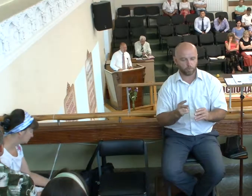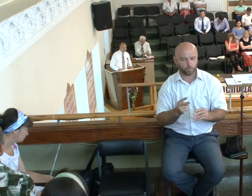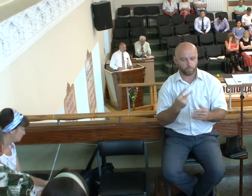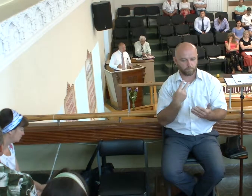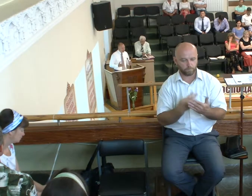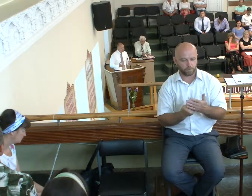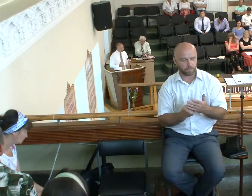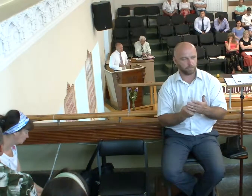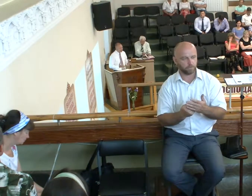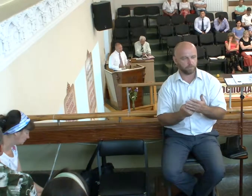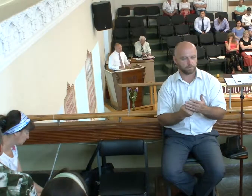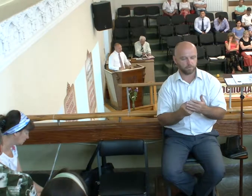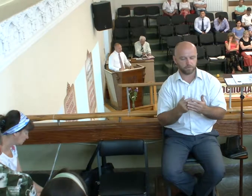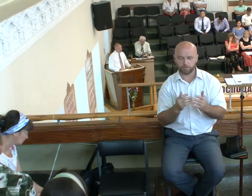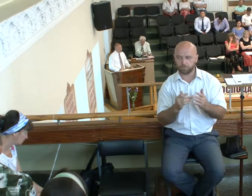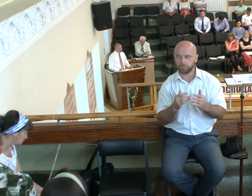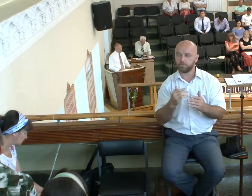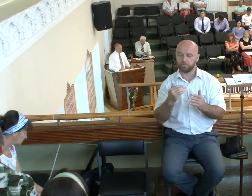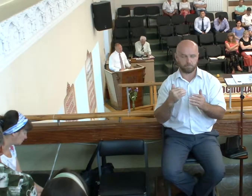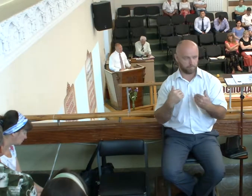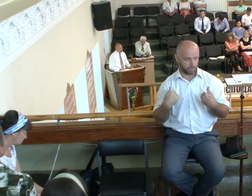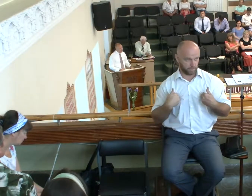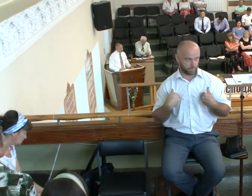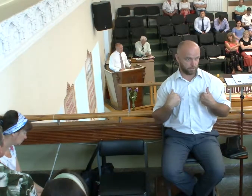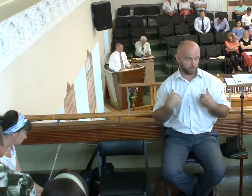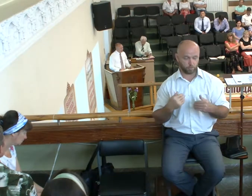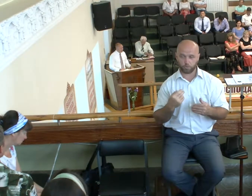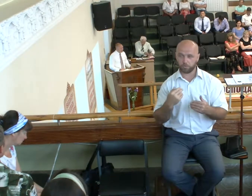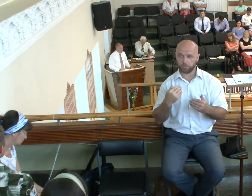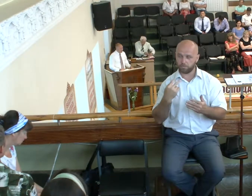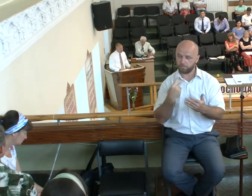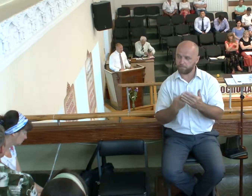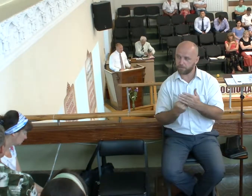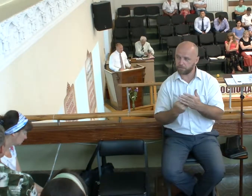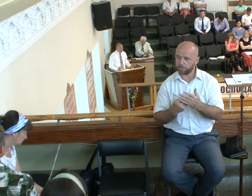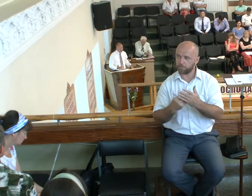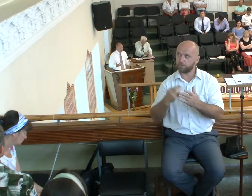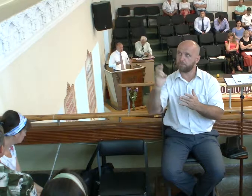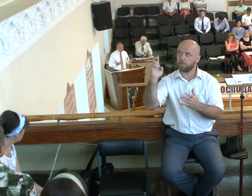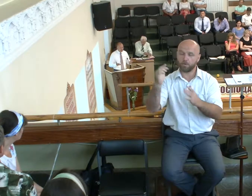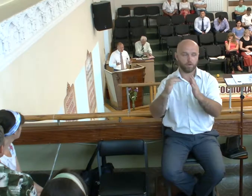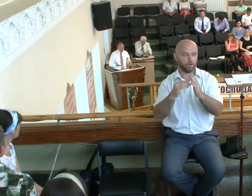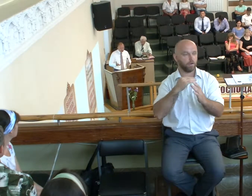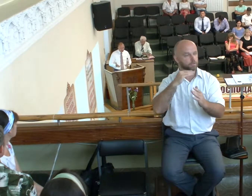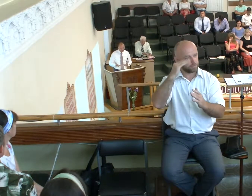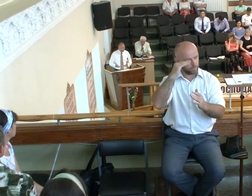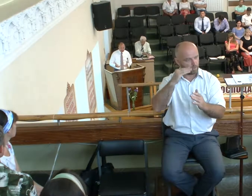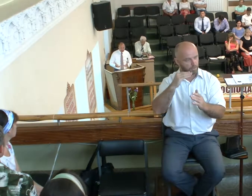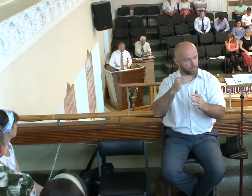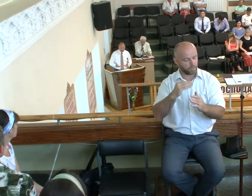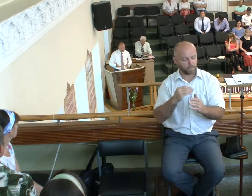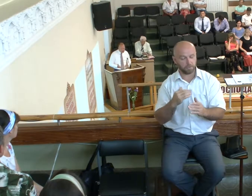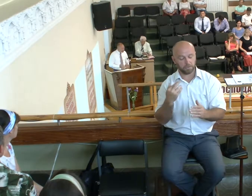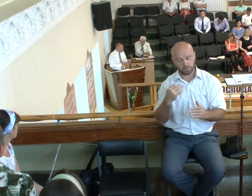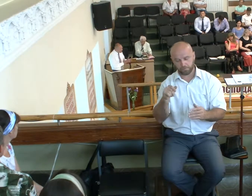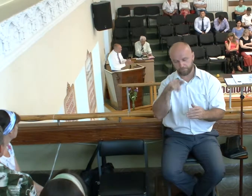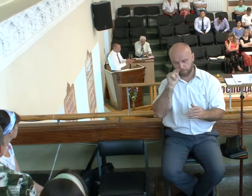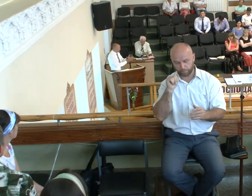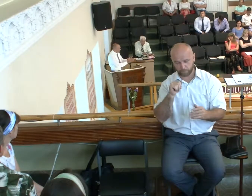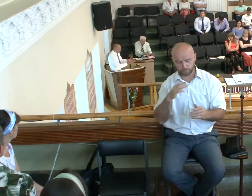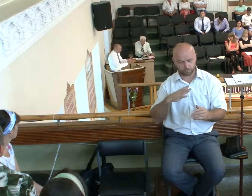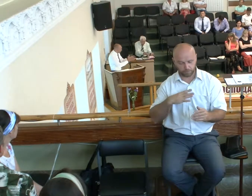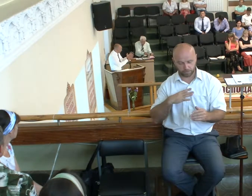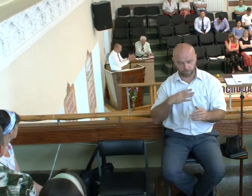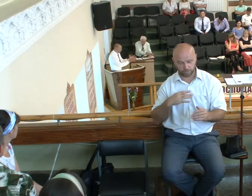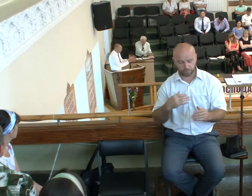показывает. Вот его ценность. У меня вопрос был ко Христу: Господи, ну люди же пришли, ты же ради